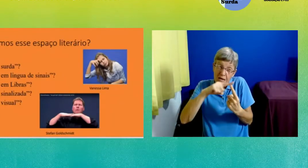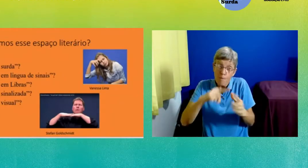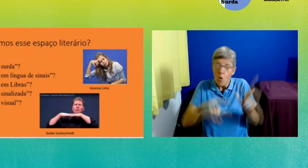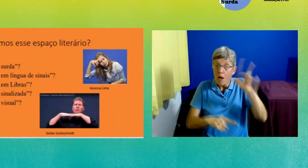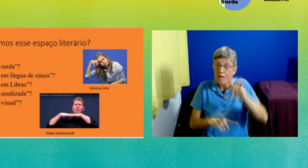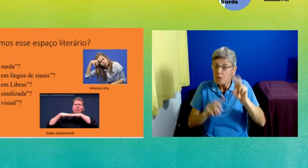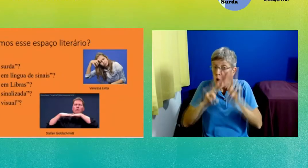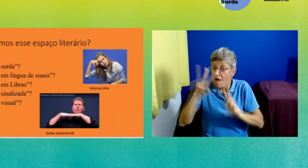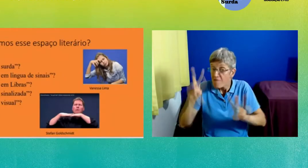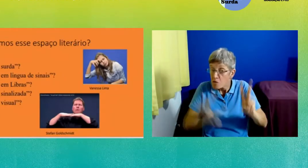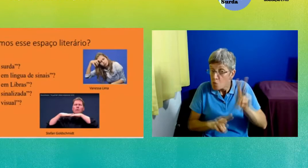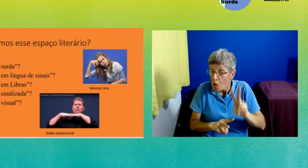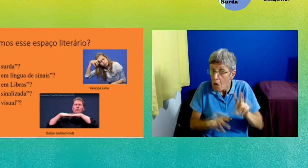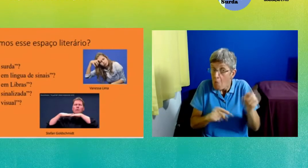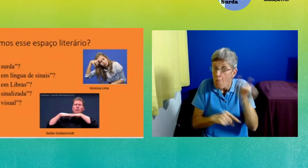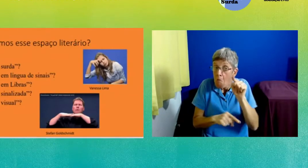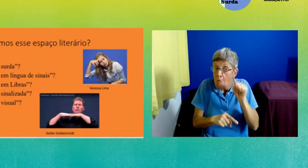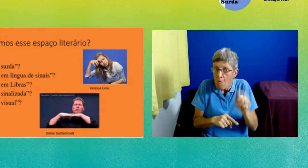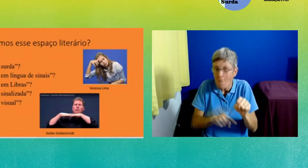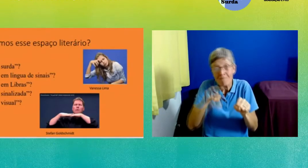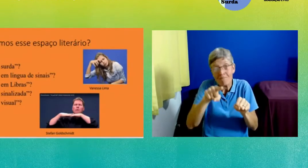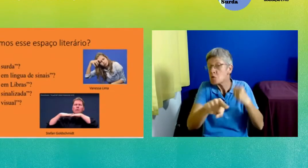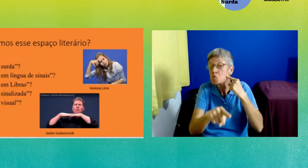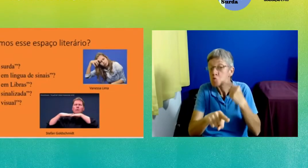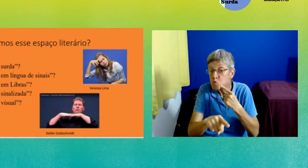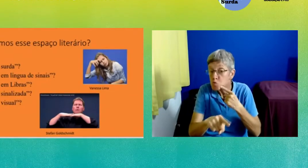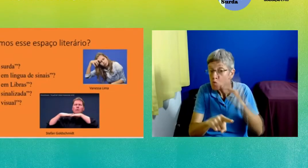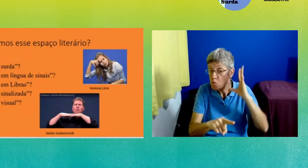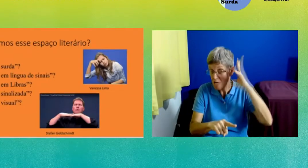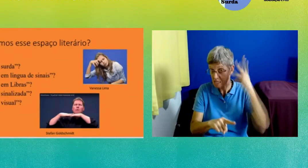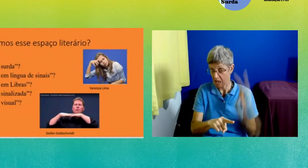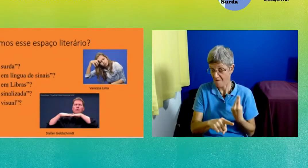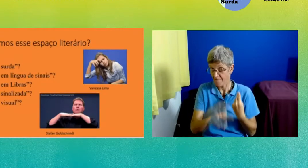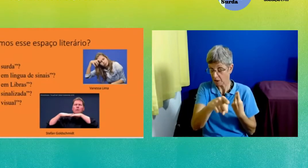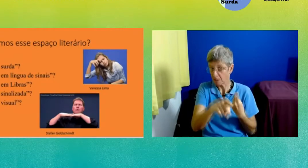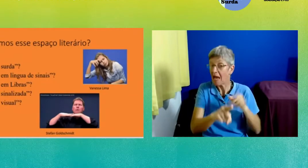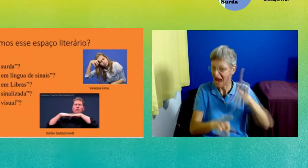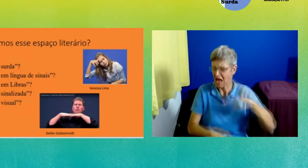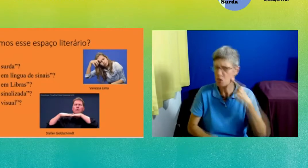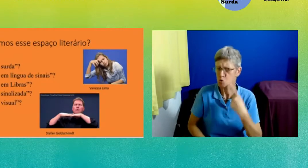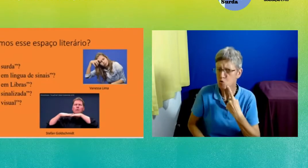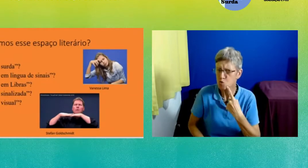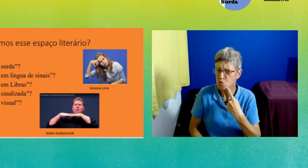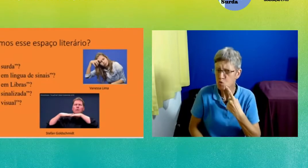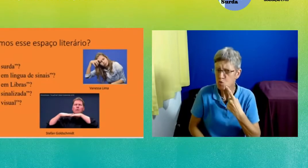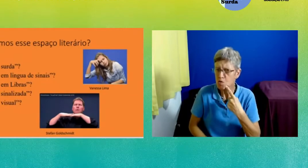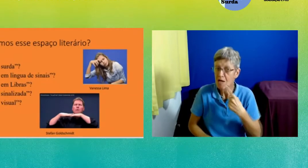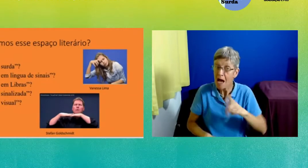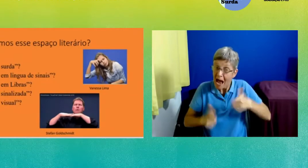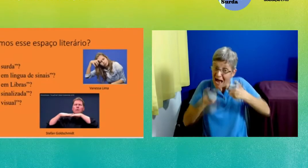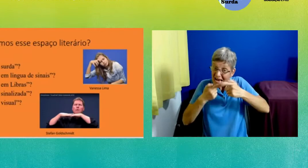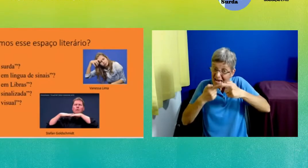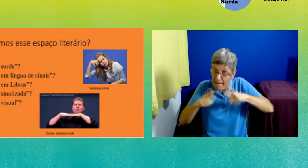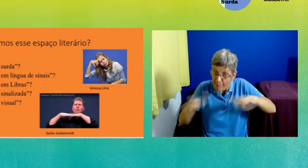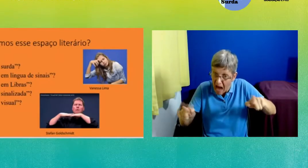você olha e você entende que é um tipo de literatura visual. É um surdo.